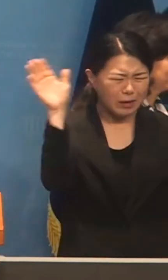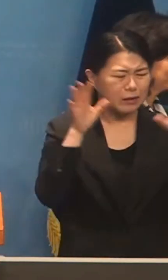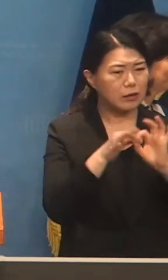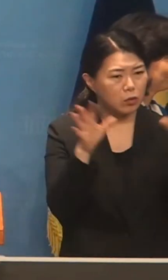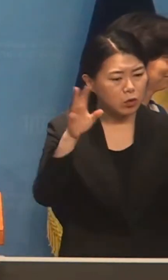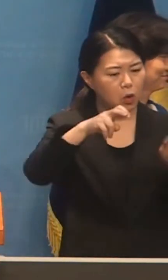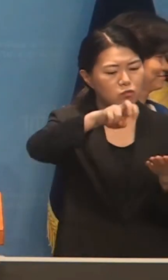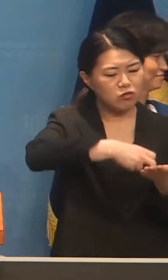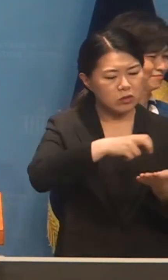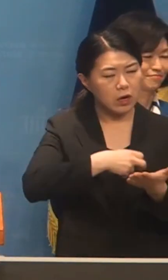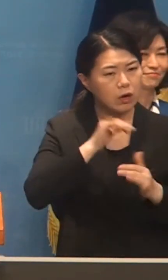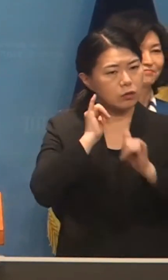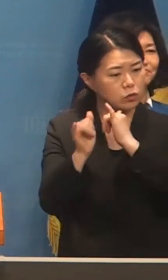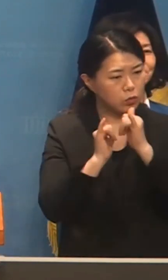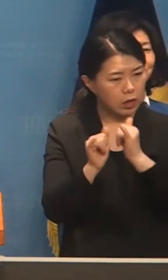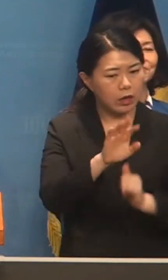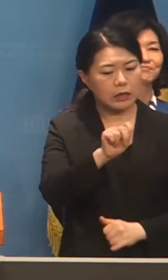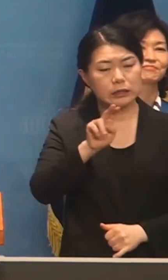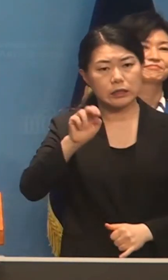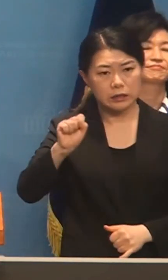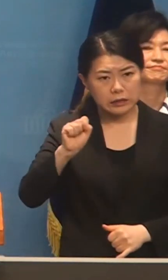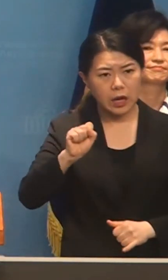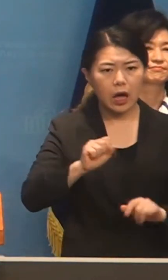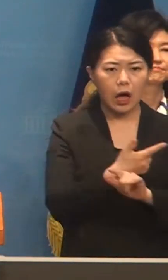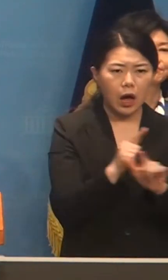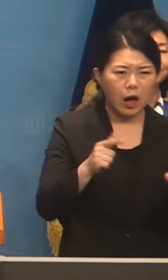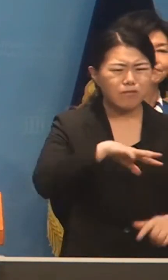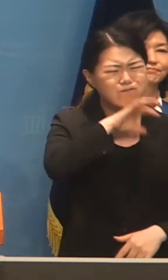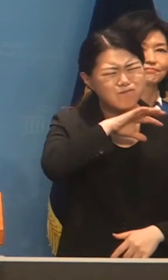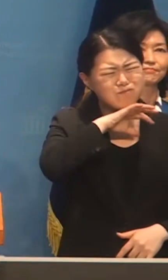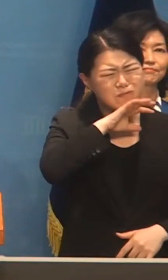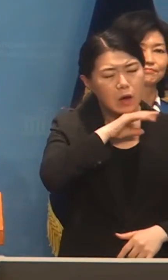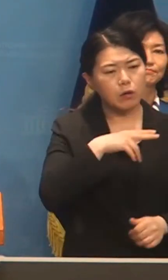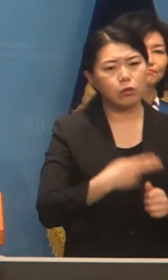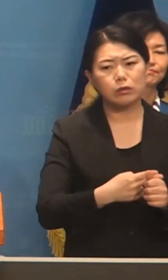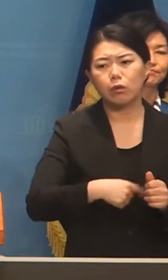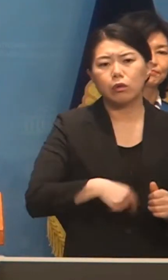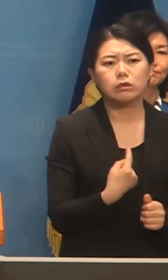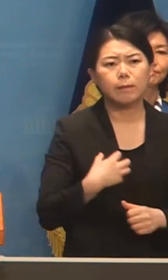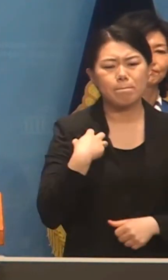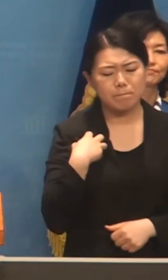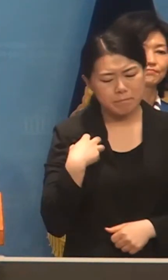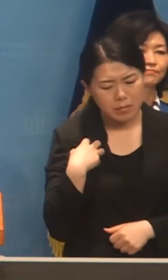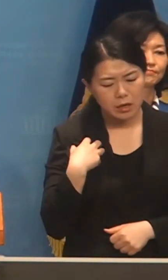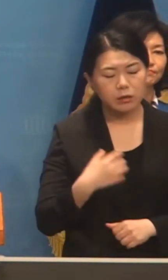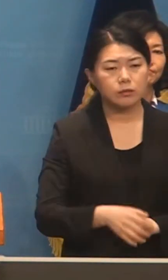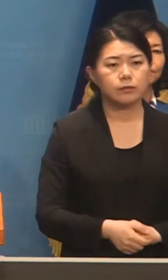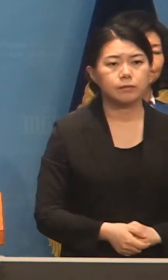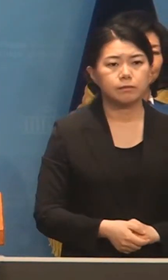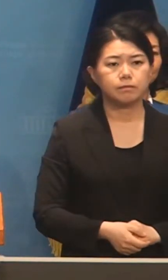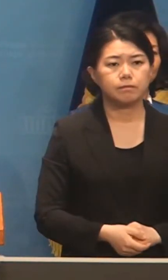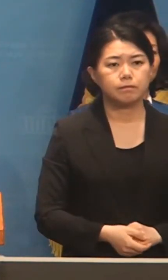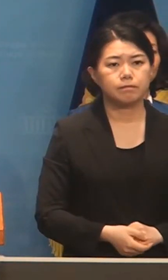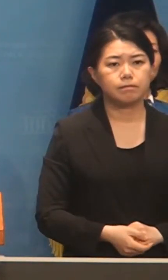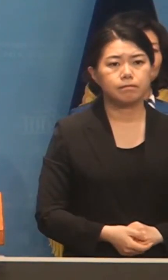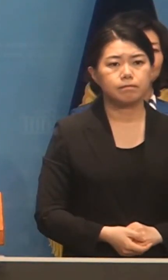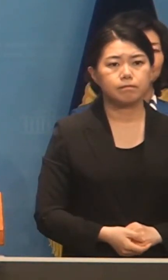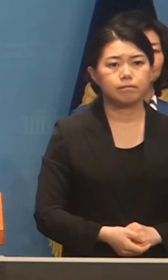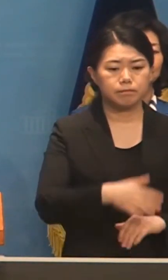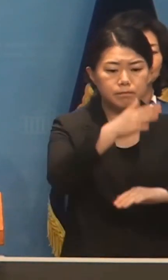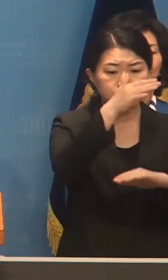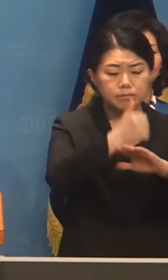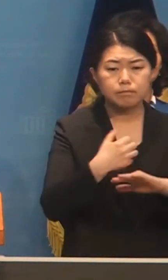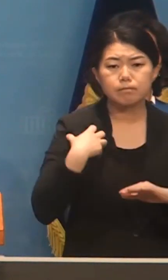문자, 전화, SNS로 쏟아지는 민원을 교사가 혼자 감당해야 하는 상황입니다.